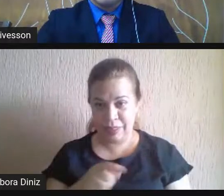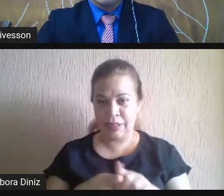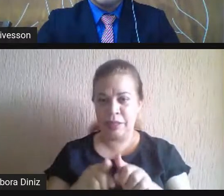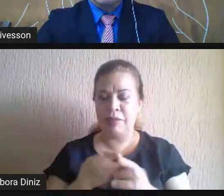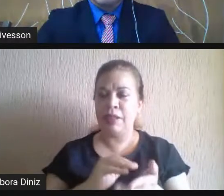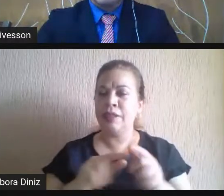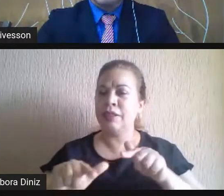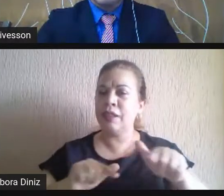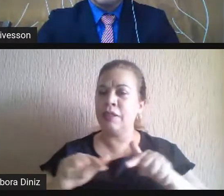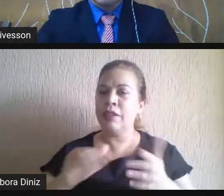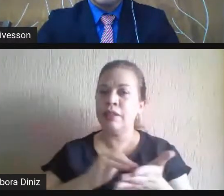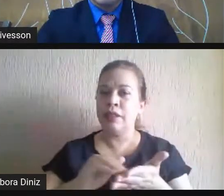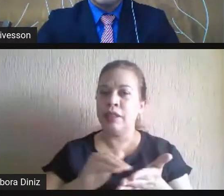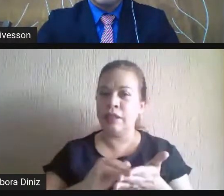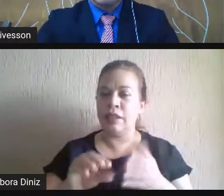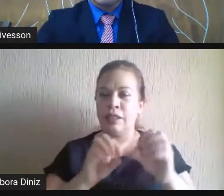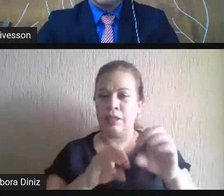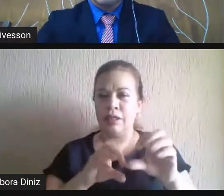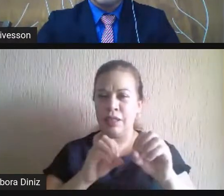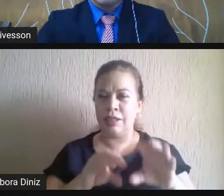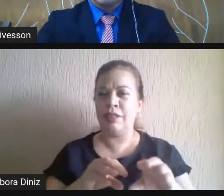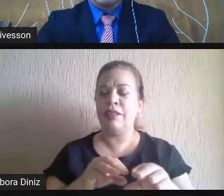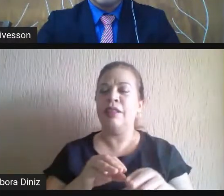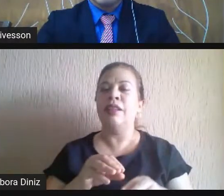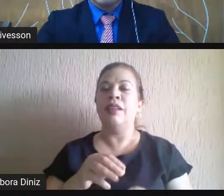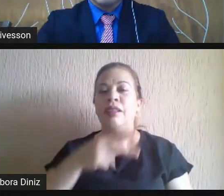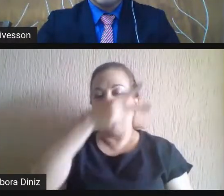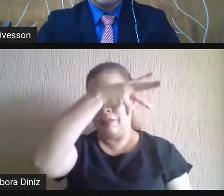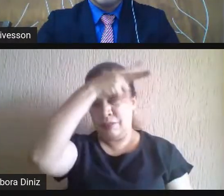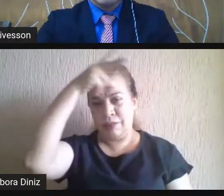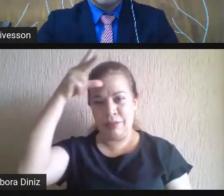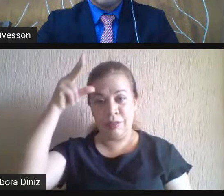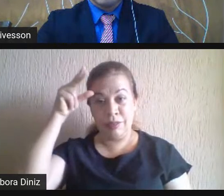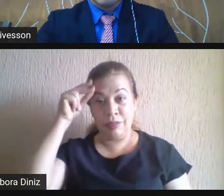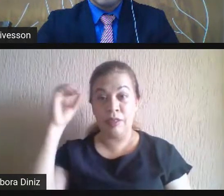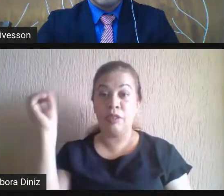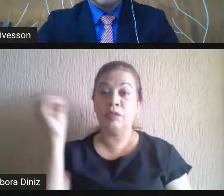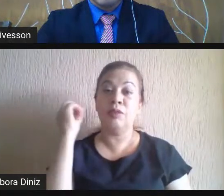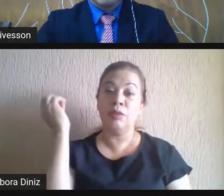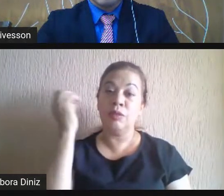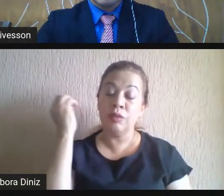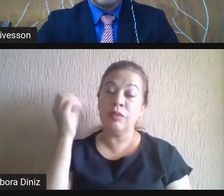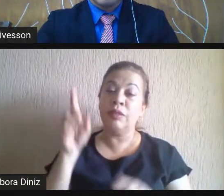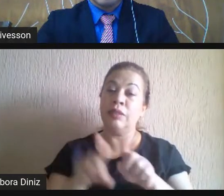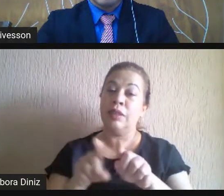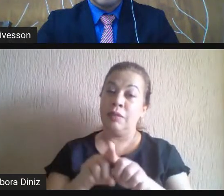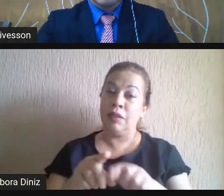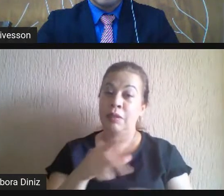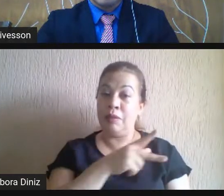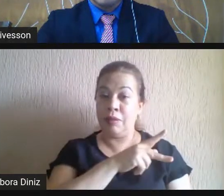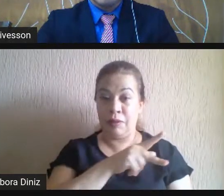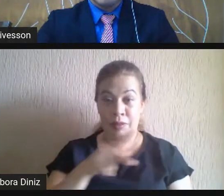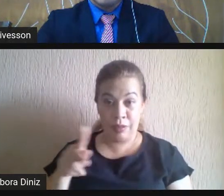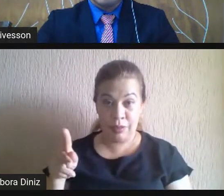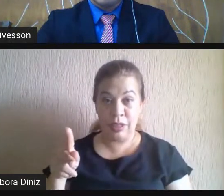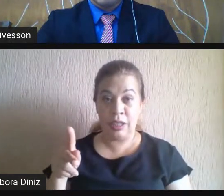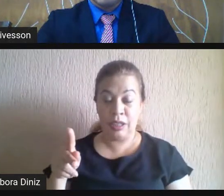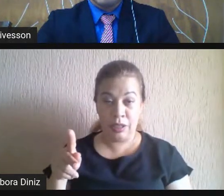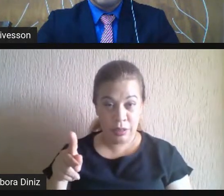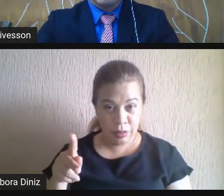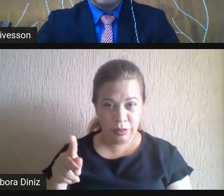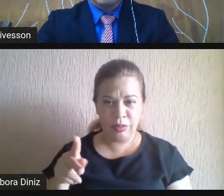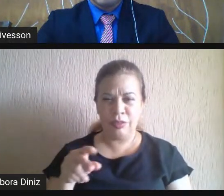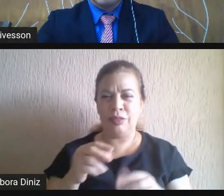Porto Alegre, Rio Grande do Sul. É presidente do Instituto de Previdência, foi presidente do Instituto Previdência, do Instituto Nacional de Estudos